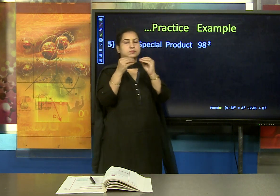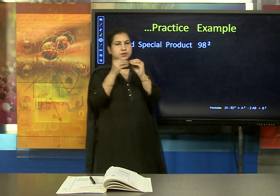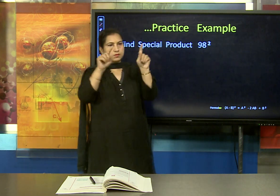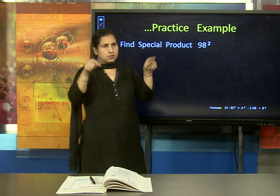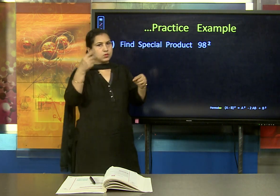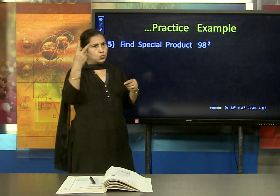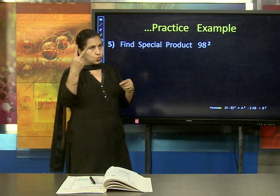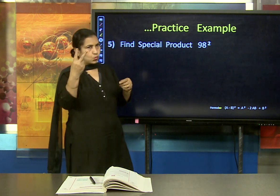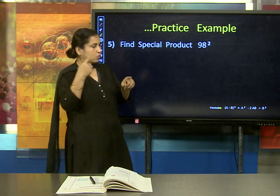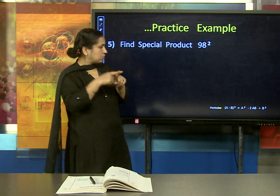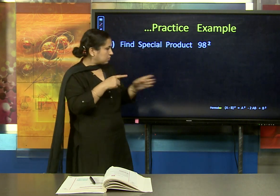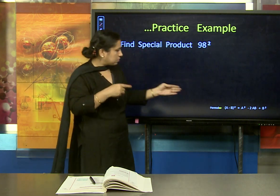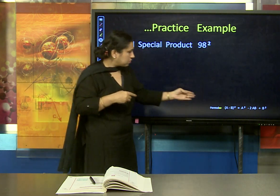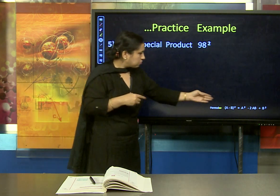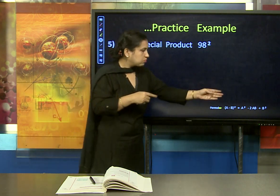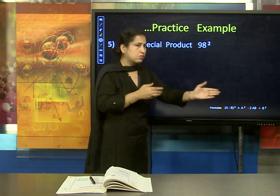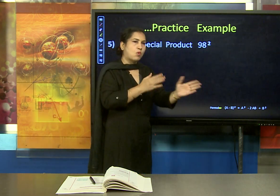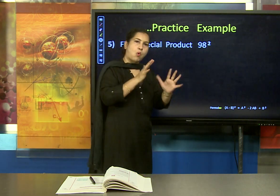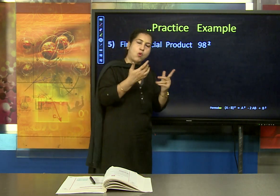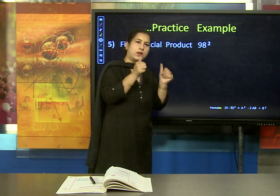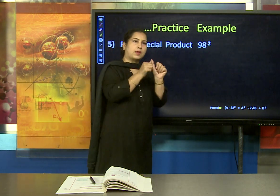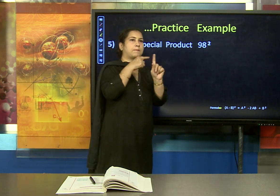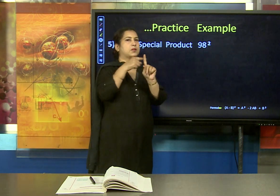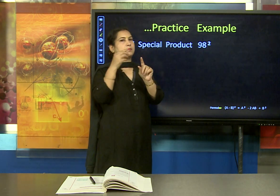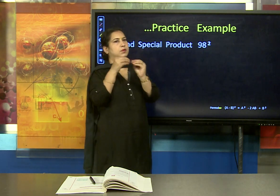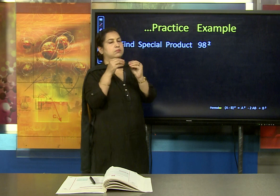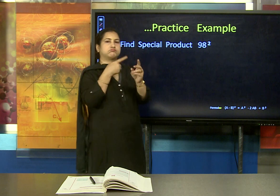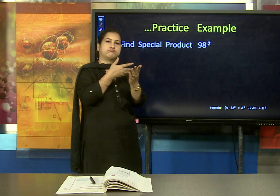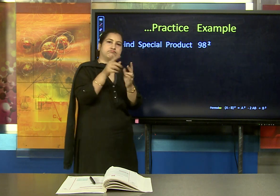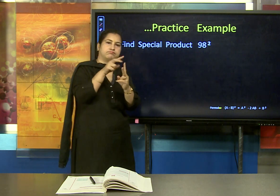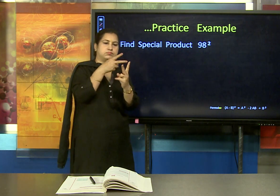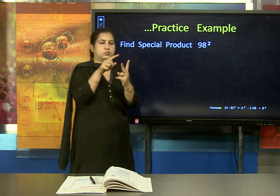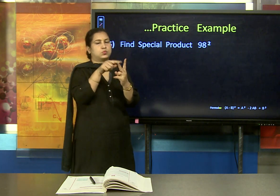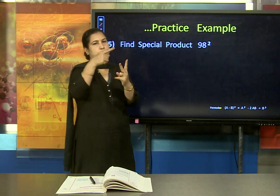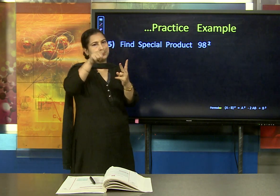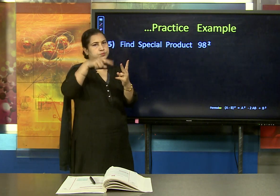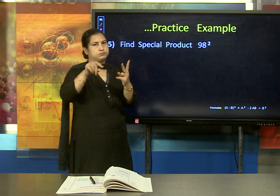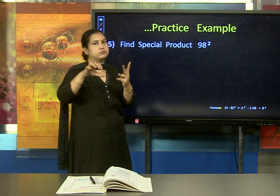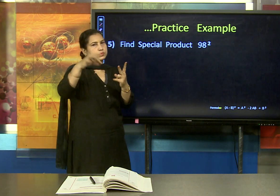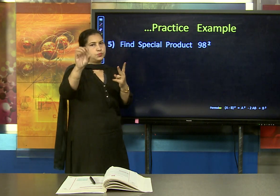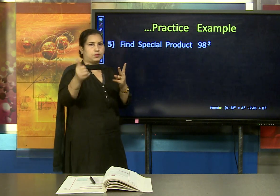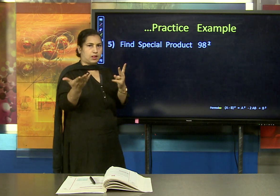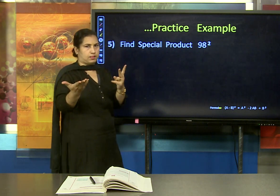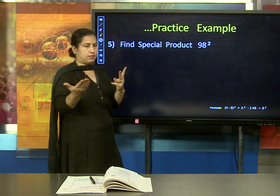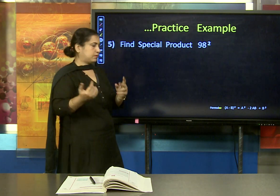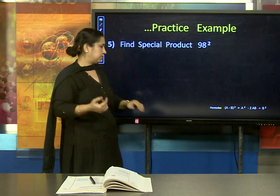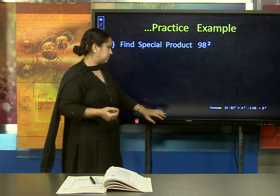98 की पावर 2 इसको भी हम प्लस और माइनस दोनों के तरीकों से हल कर सकते